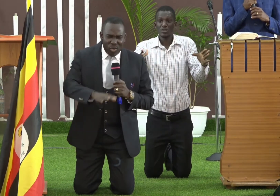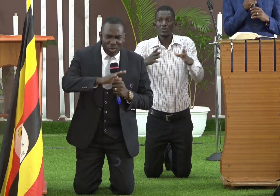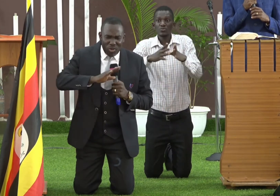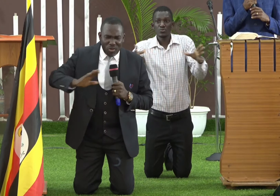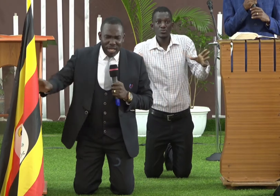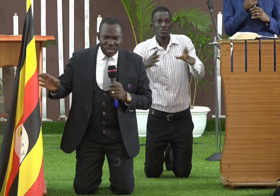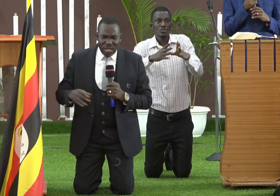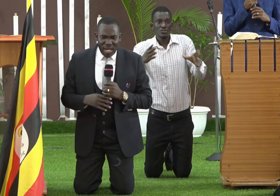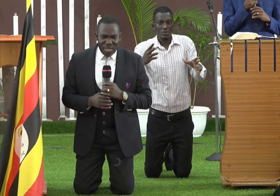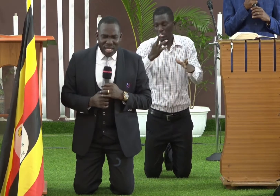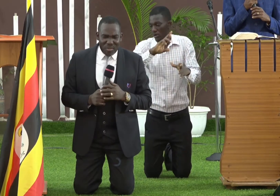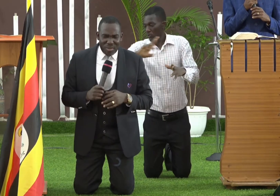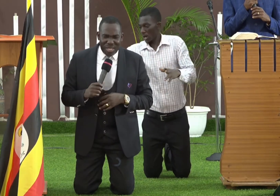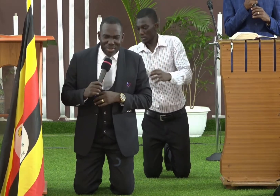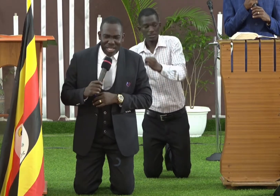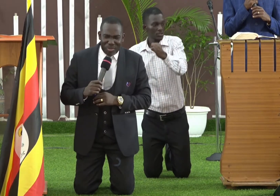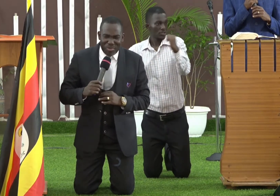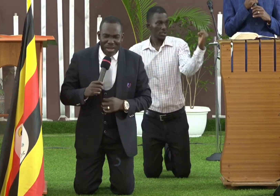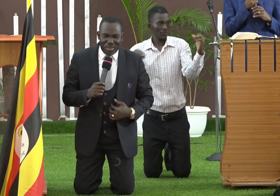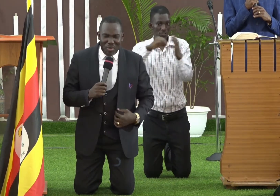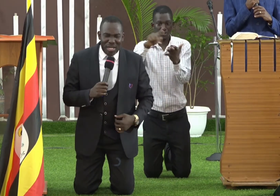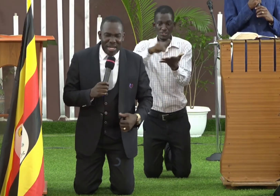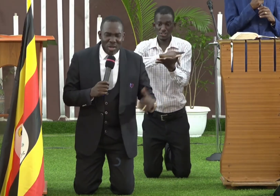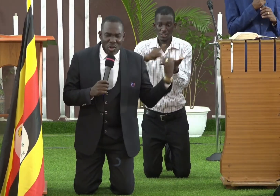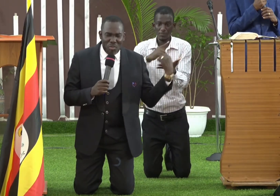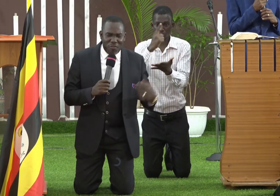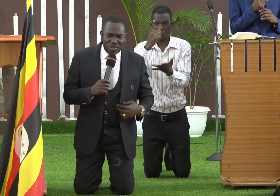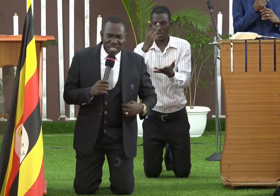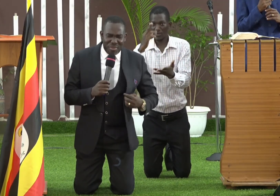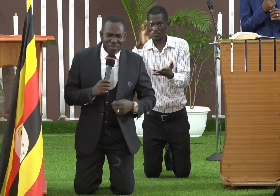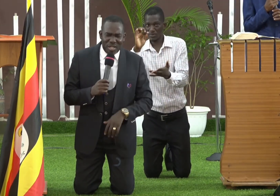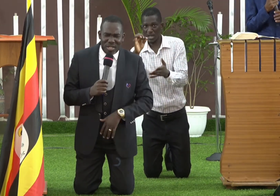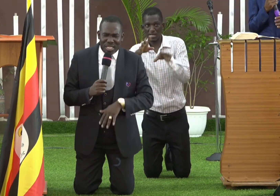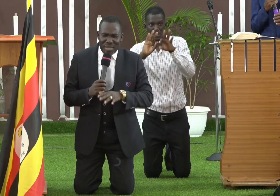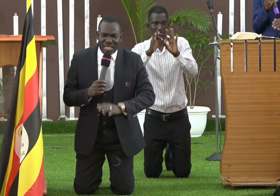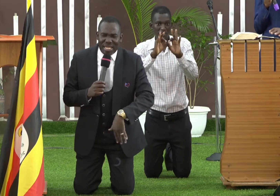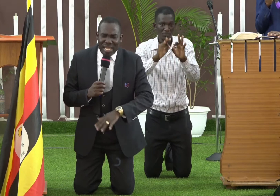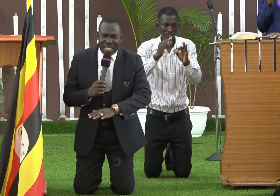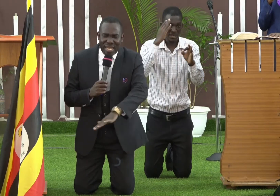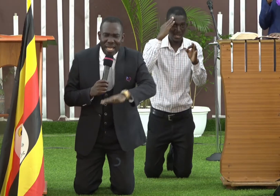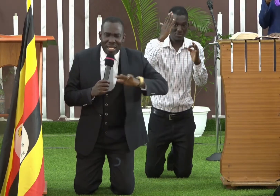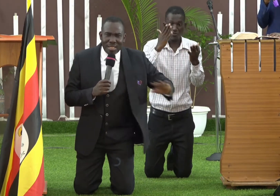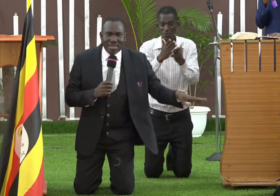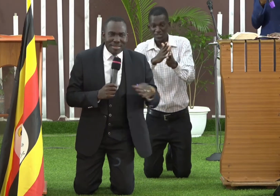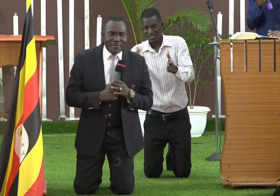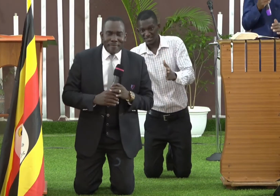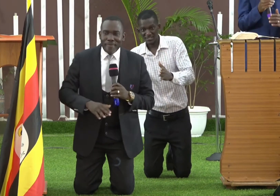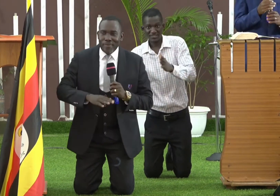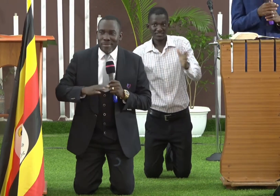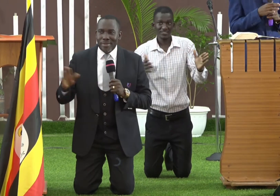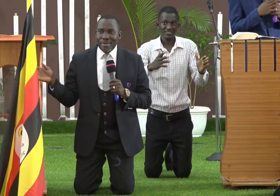ojigazie, kumukono ogwa ddyo, ngabe kyandi kwa muzaburi ya 12:8, omuvunuzi yabivuddeko dasima nkyategeeza.